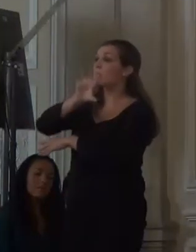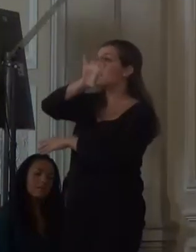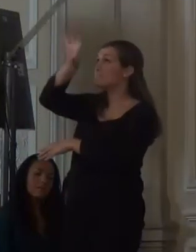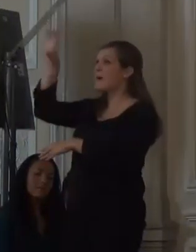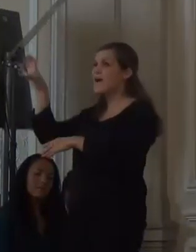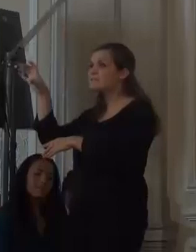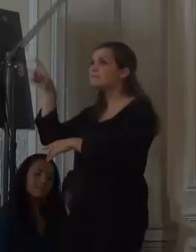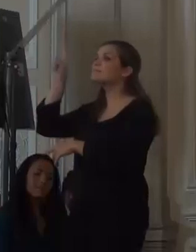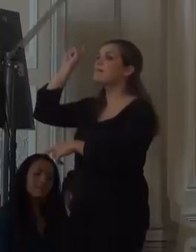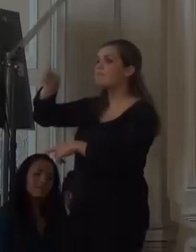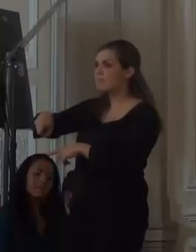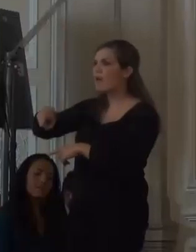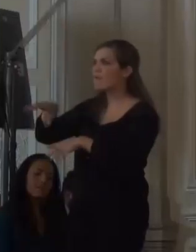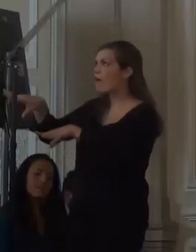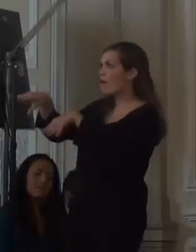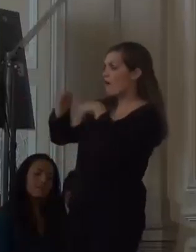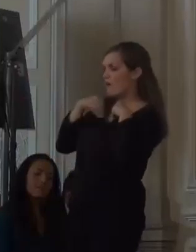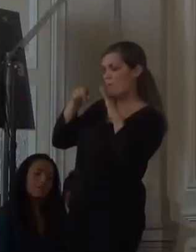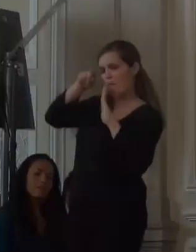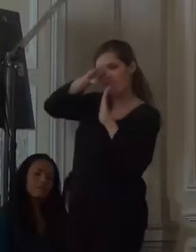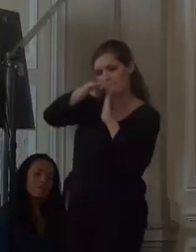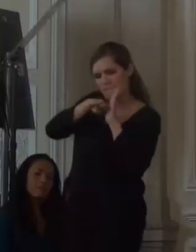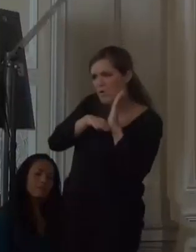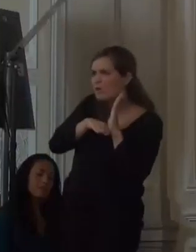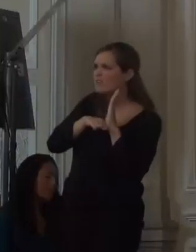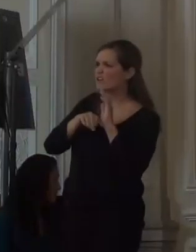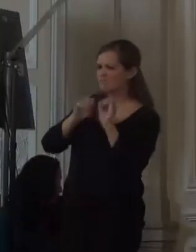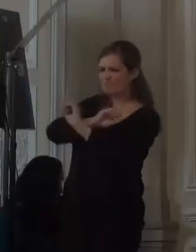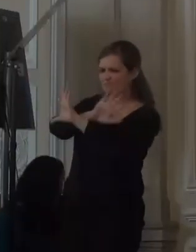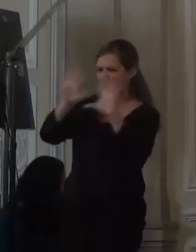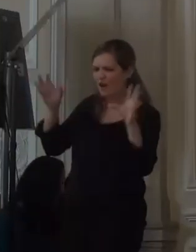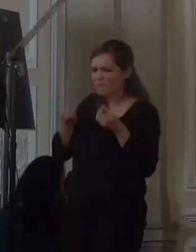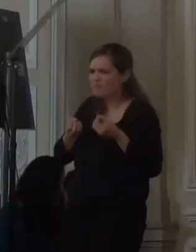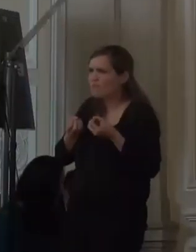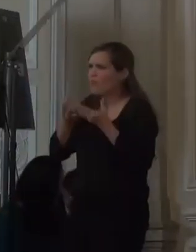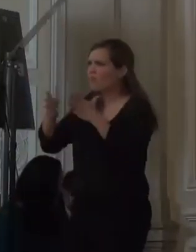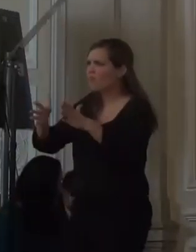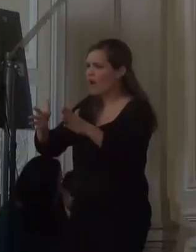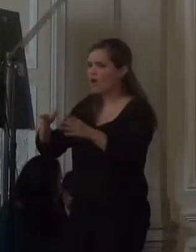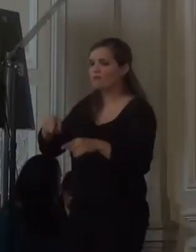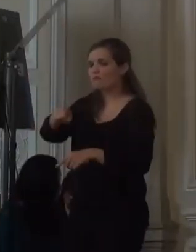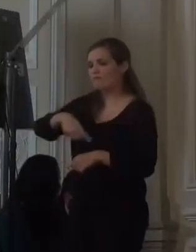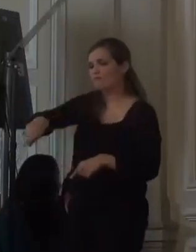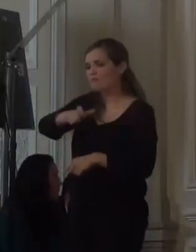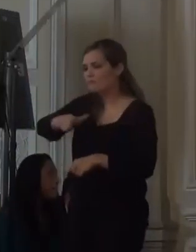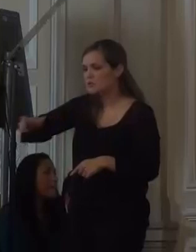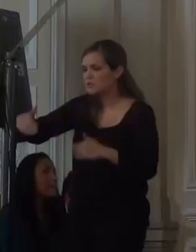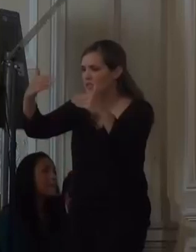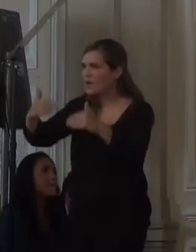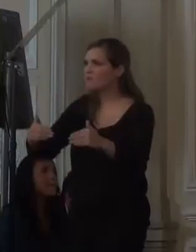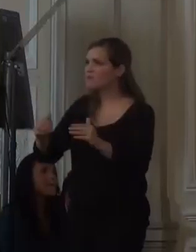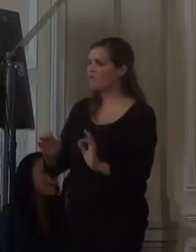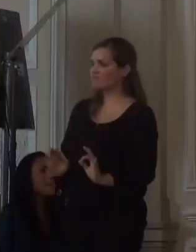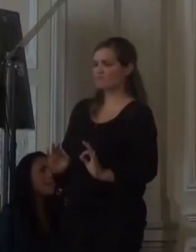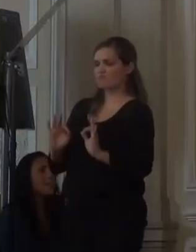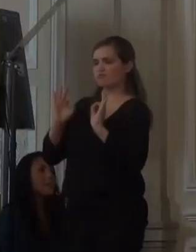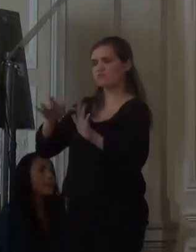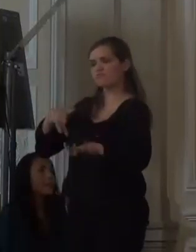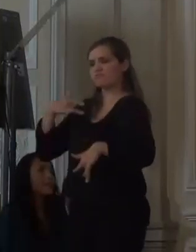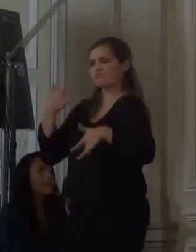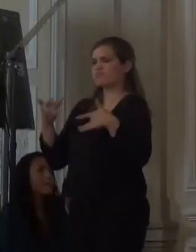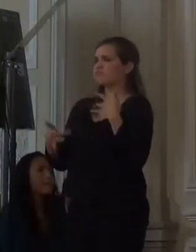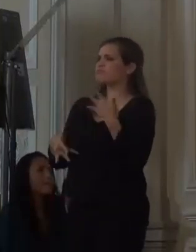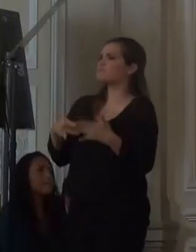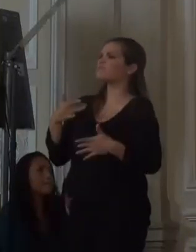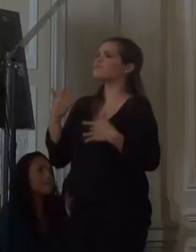necesarias para asegurar el bienestar integral de las personas con discapacidad y